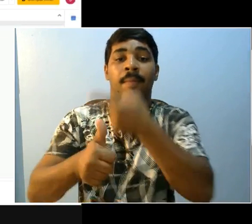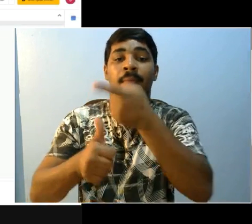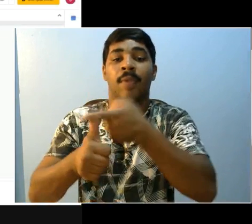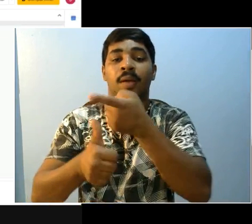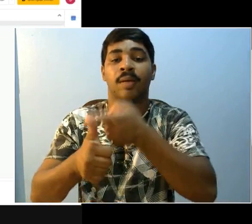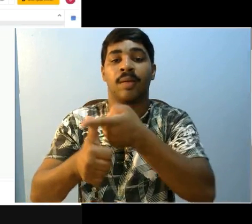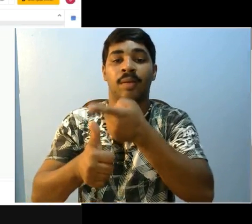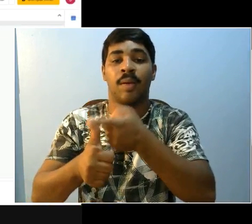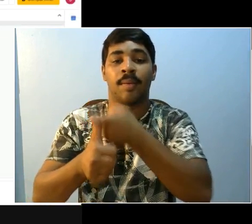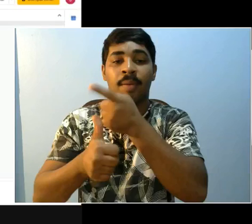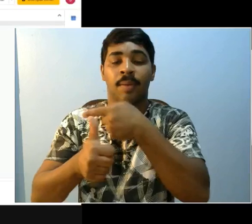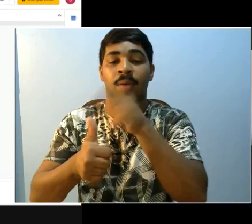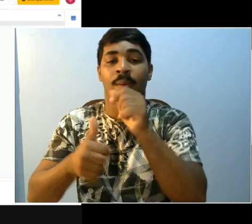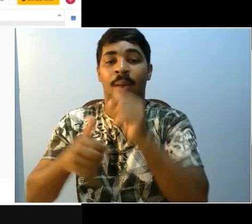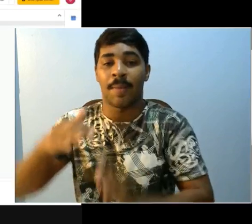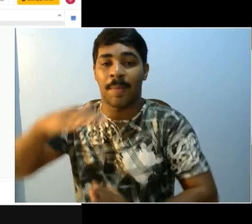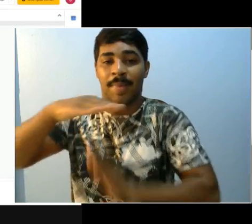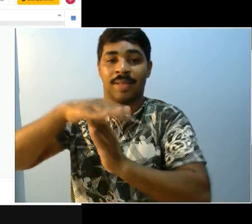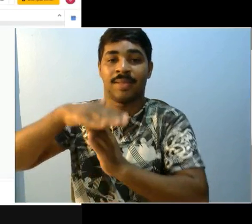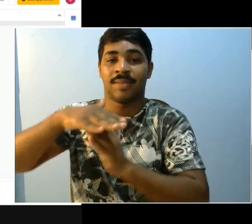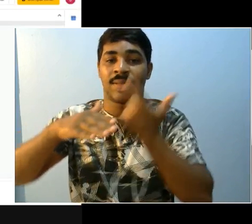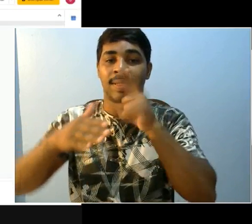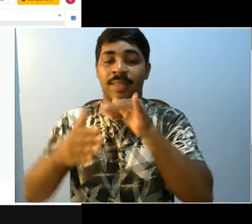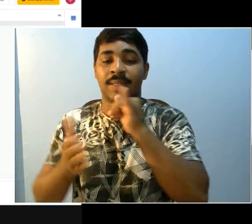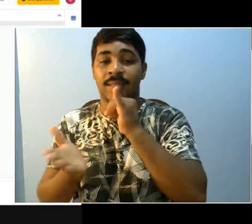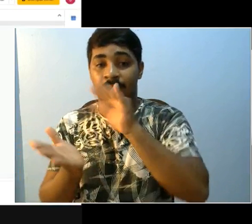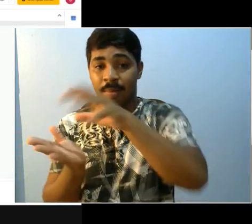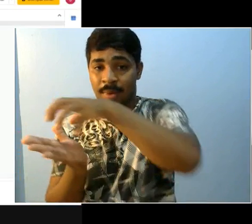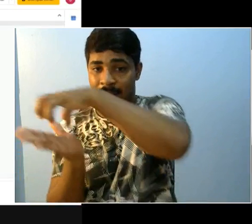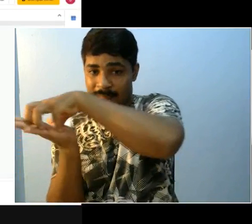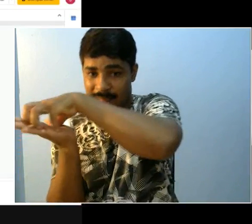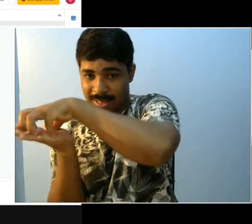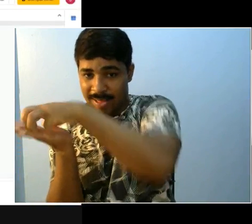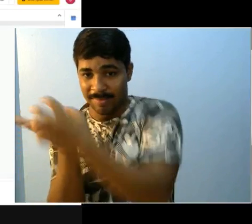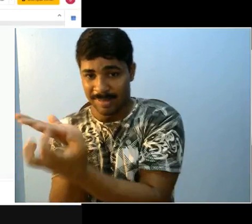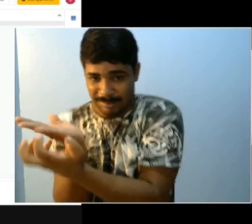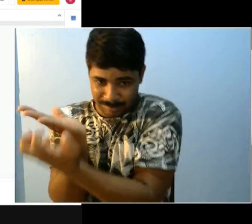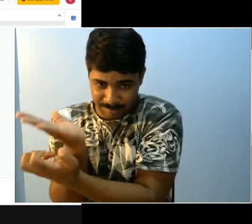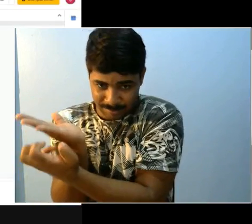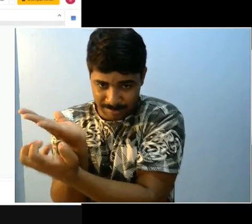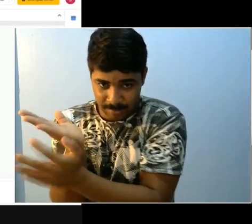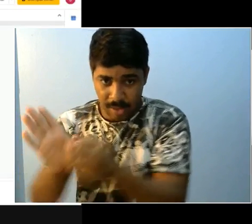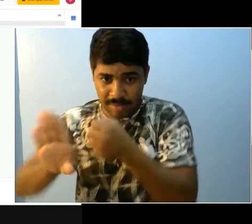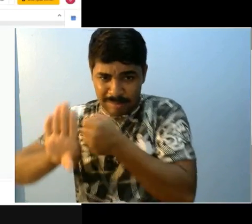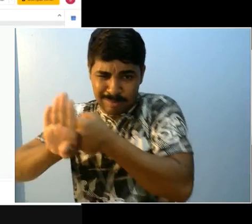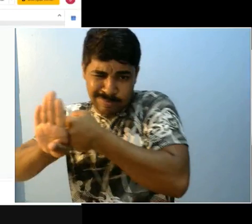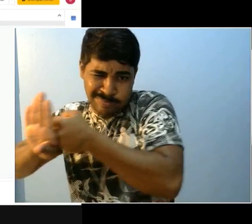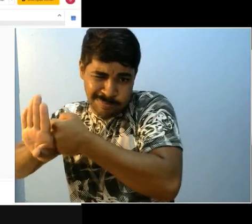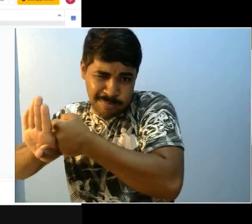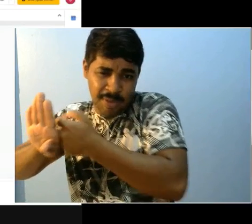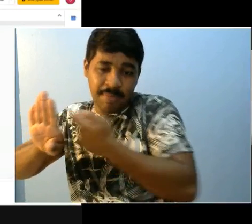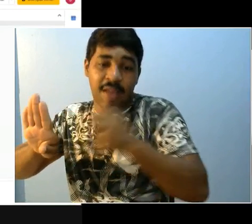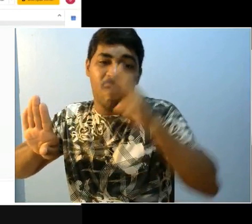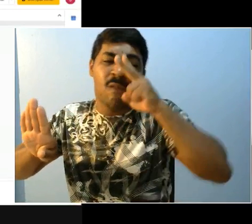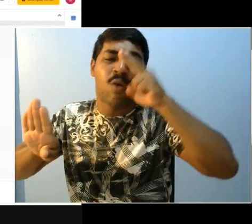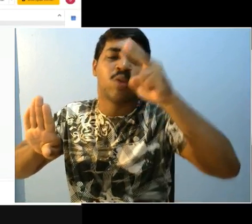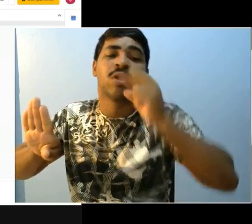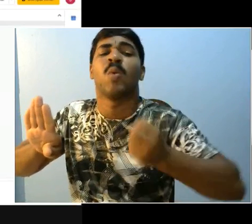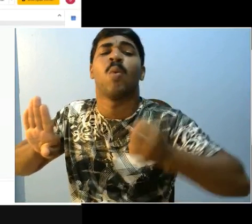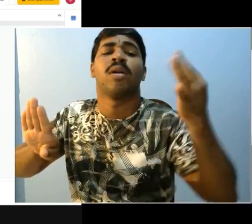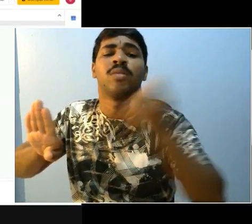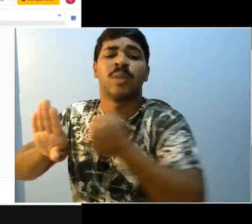o máximo que a superfície vai segurar. Ou seja, acha o atrito